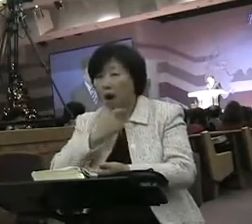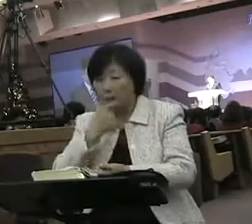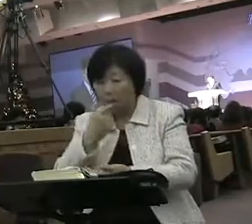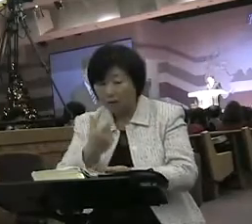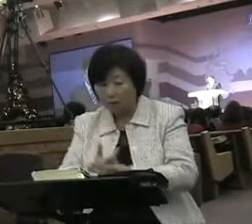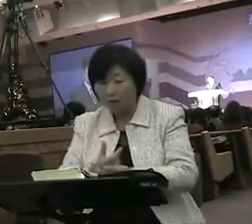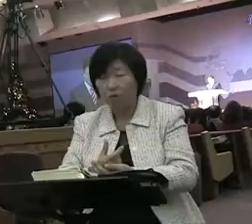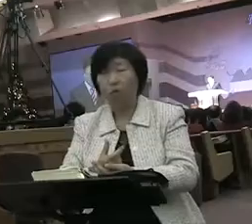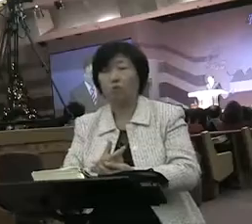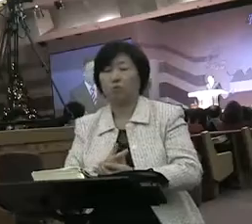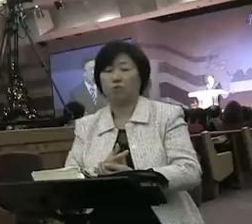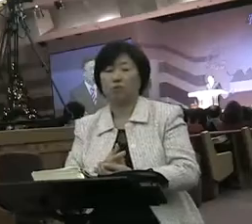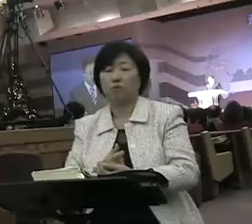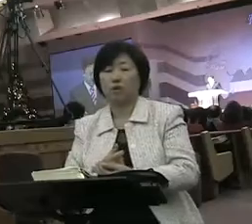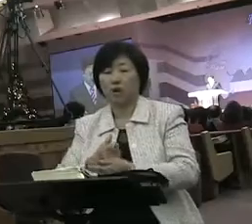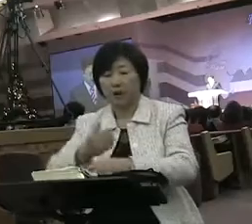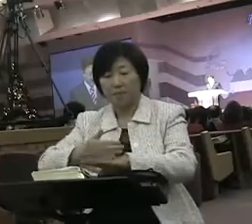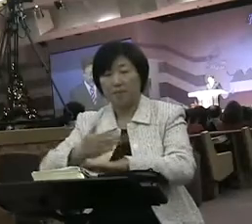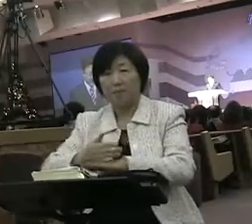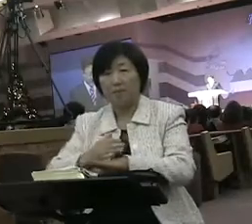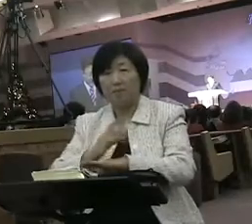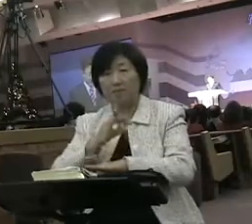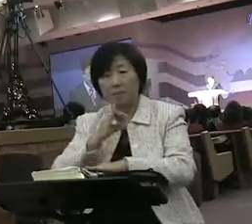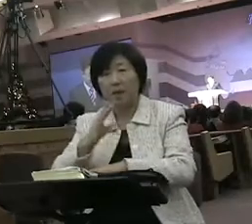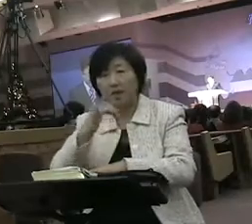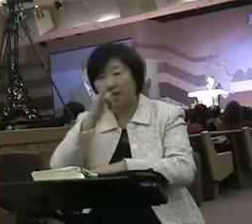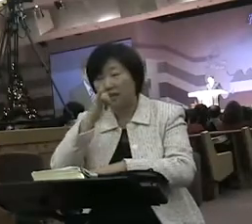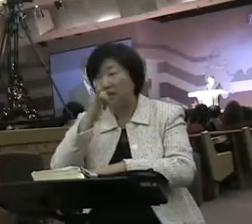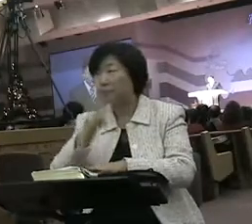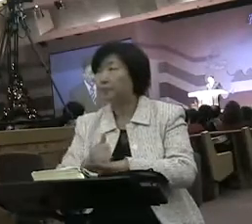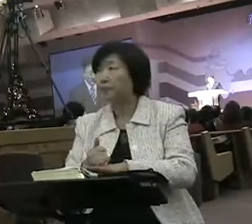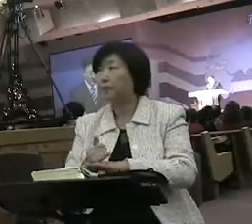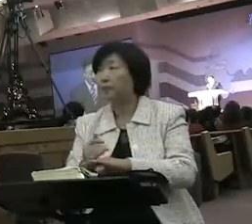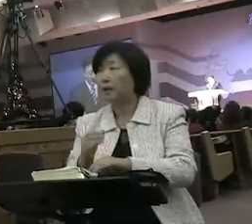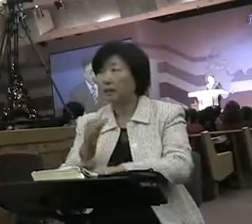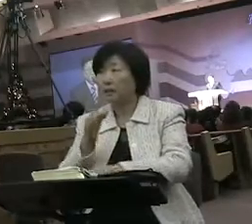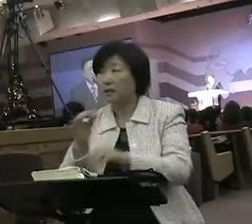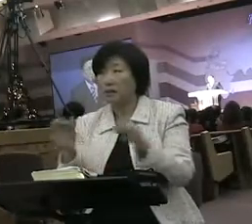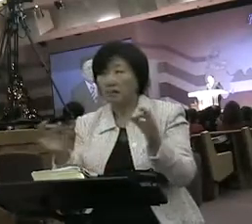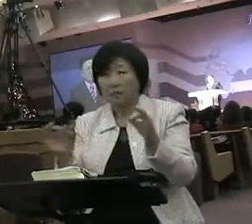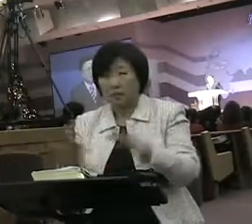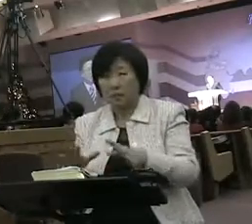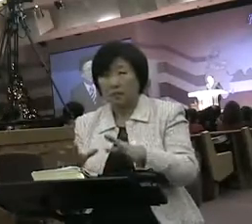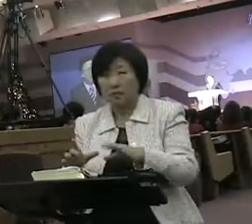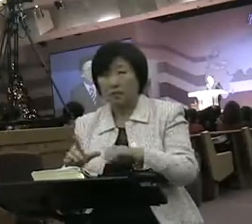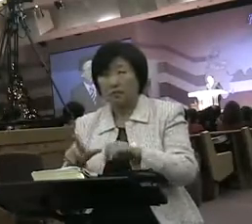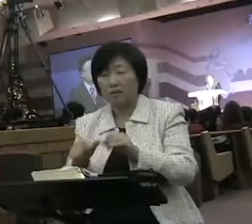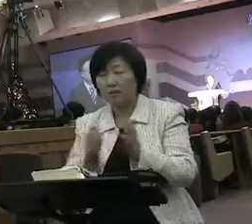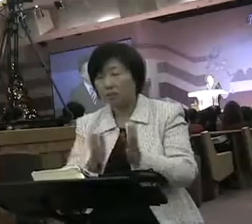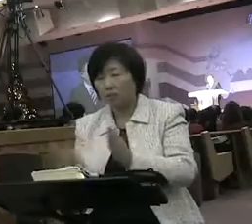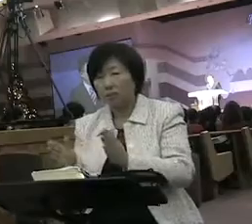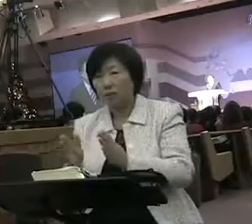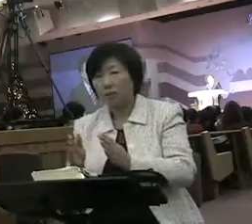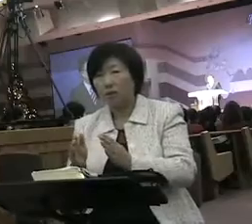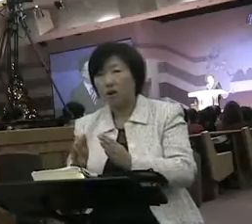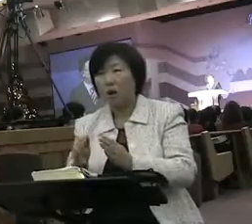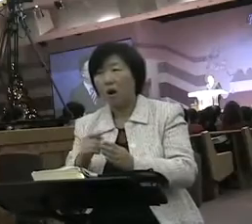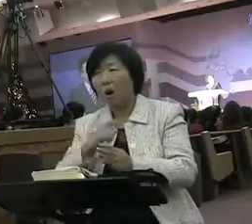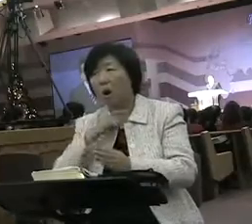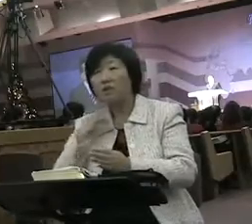감격과 감사밖에 없습니다. 짧은 기간 동안 준비된 헌신자들을